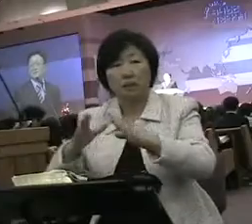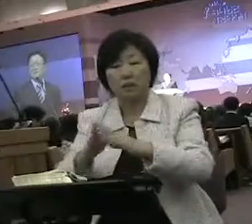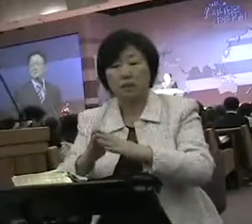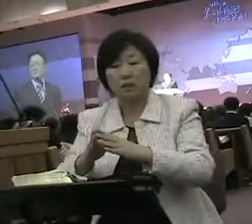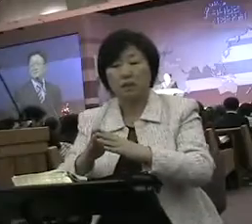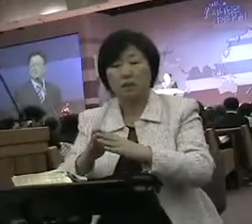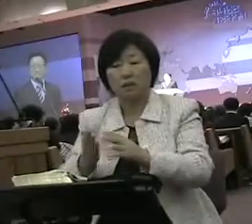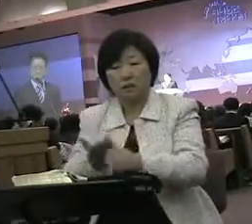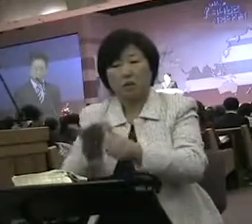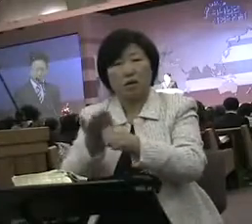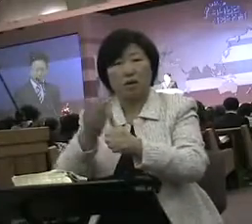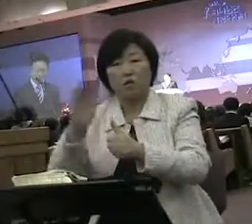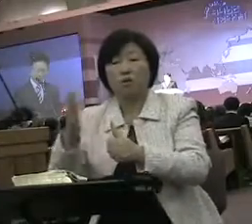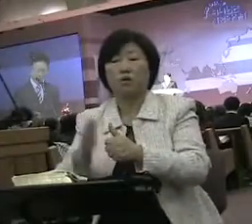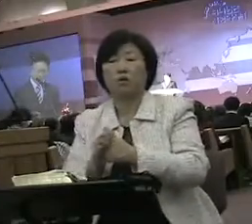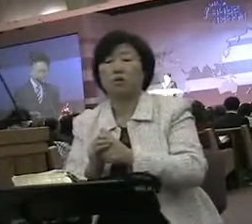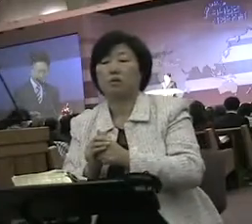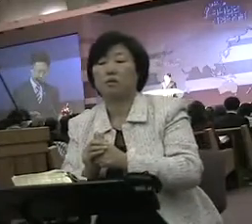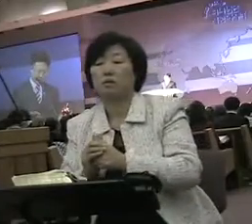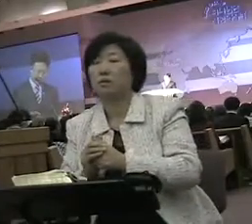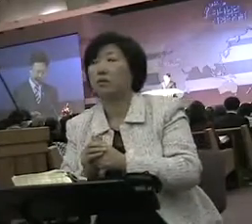됩니다.